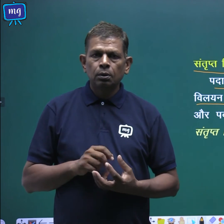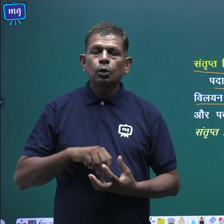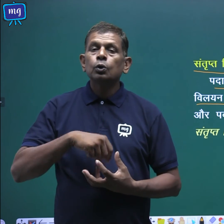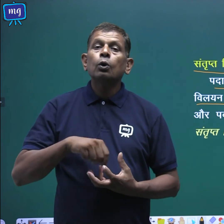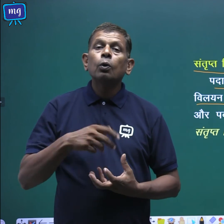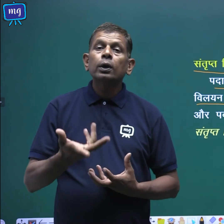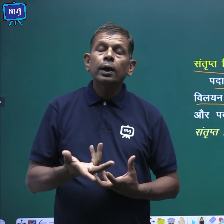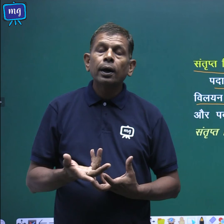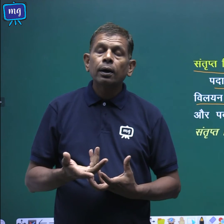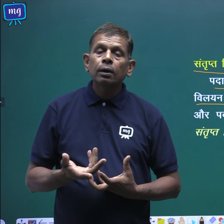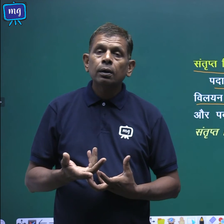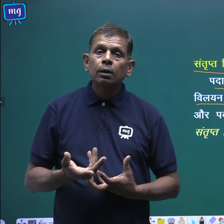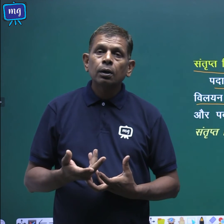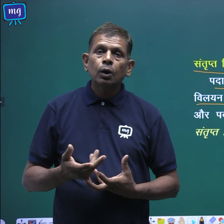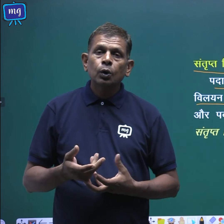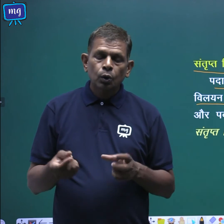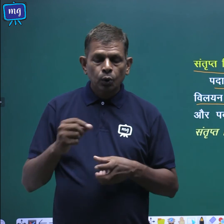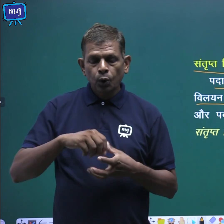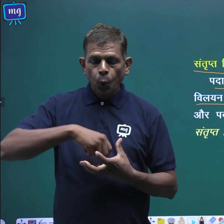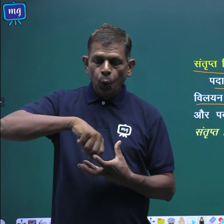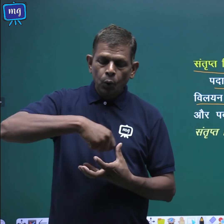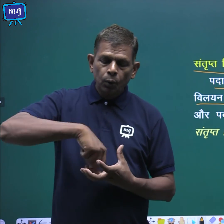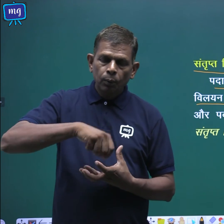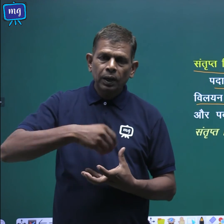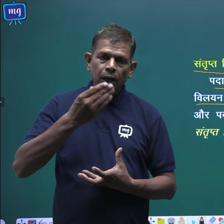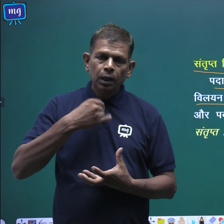वो क्या कहलाता है? विलयन कहलाता है।